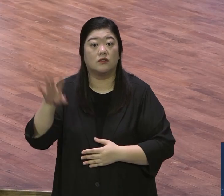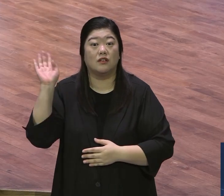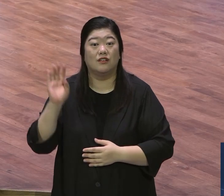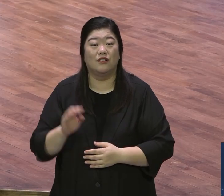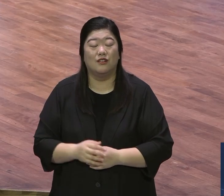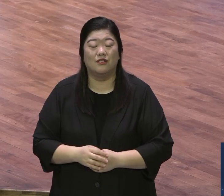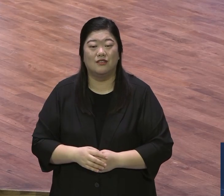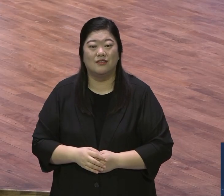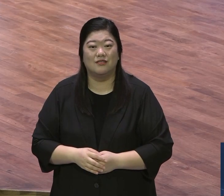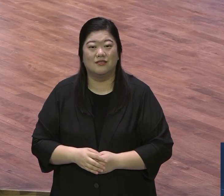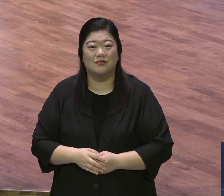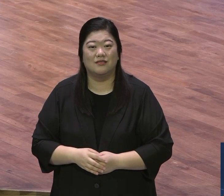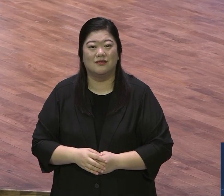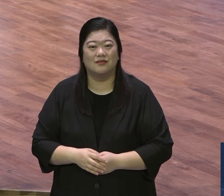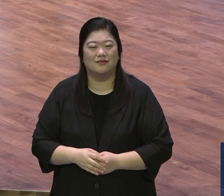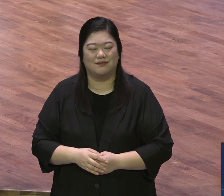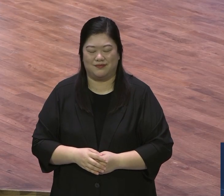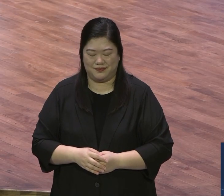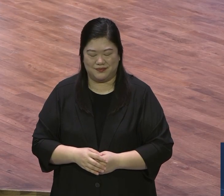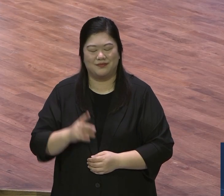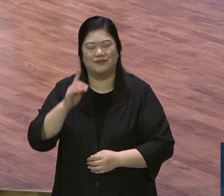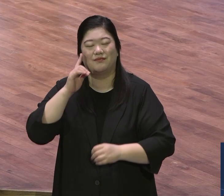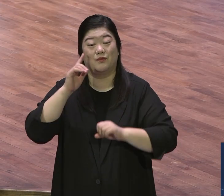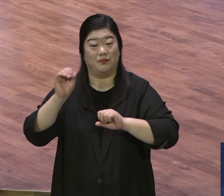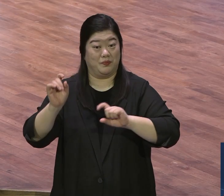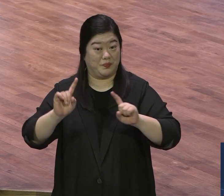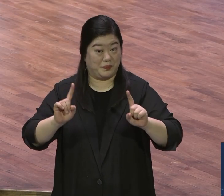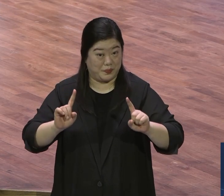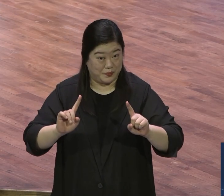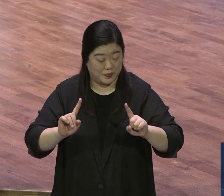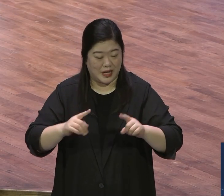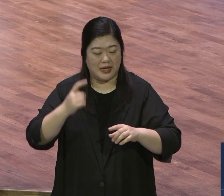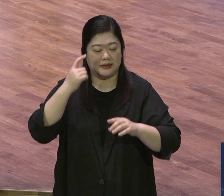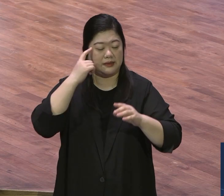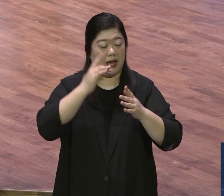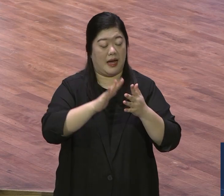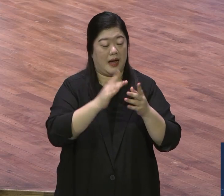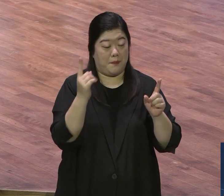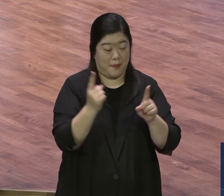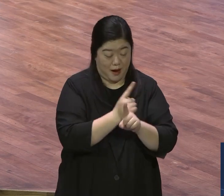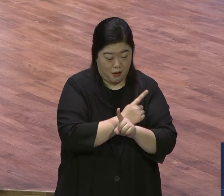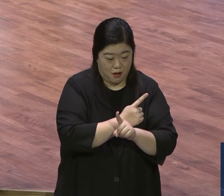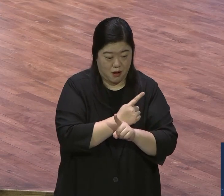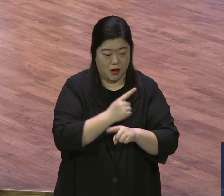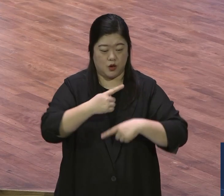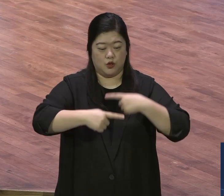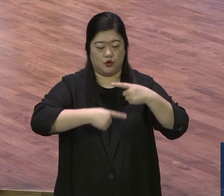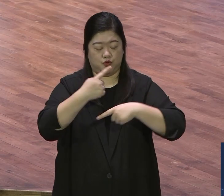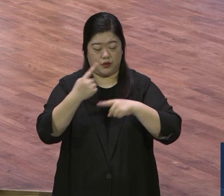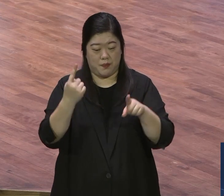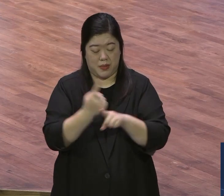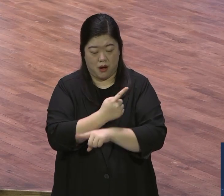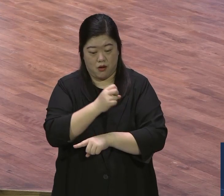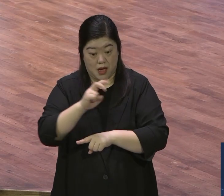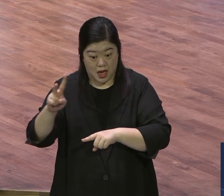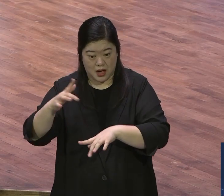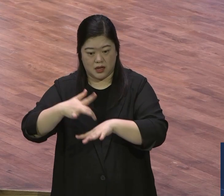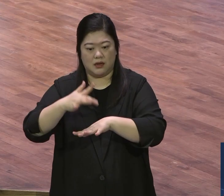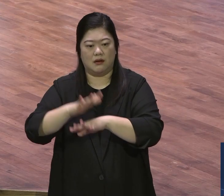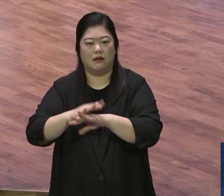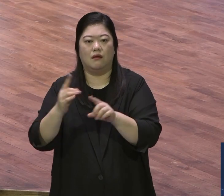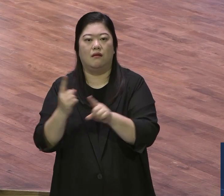여러분이요. 생각이 변화되고 말이 바뀌어야 습관이 바뀝니다. 그래야 기도 응답을 받는 어느